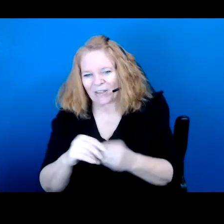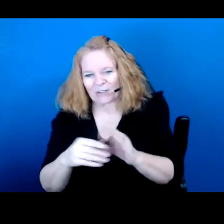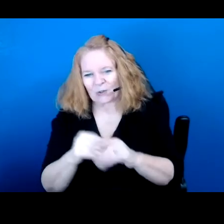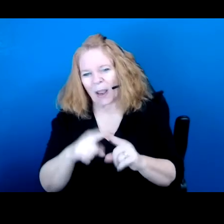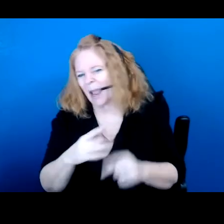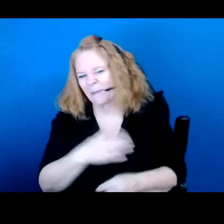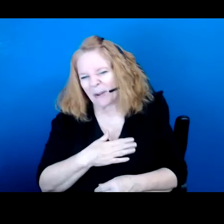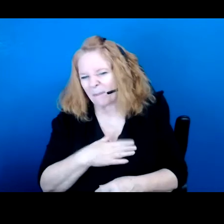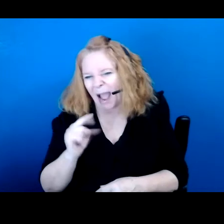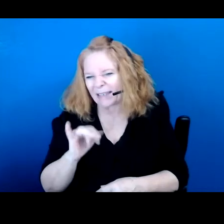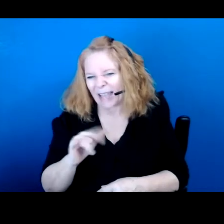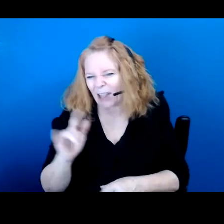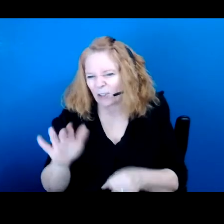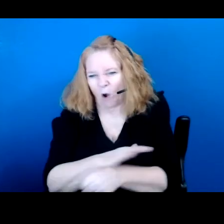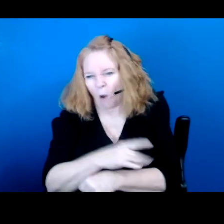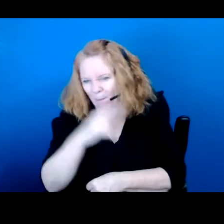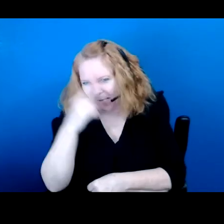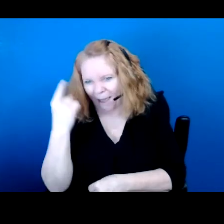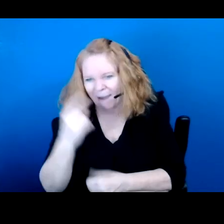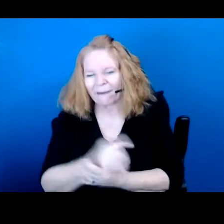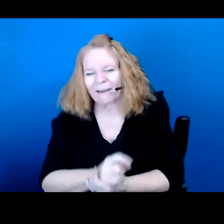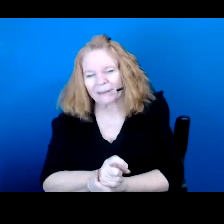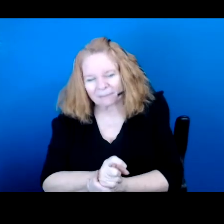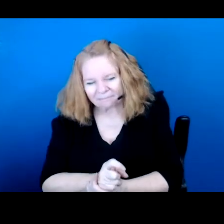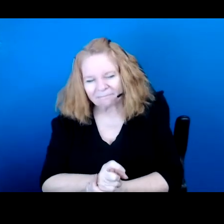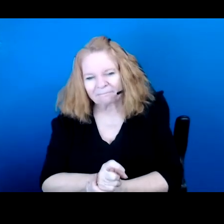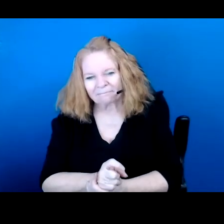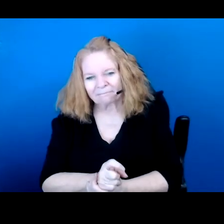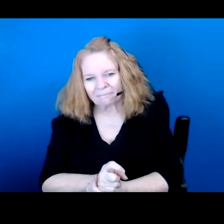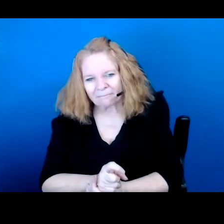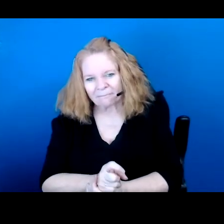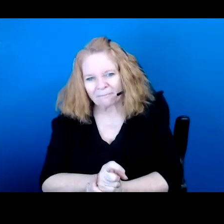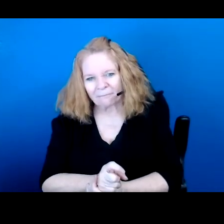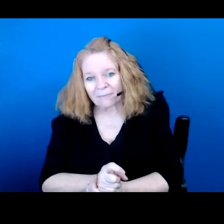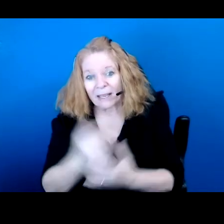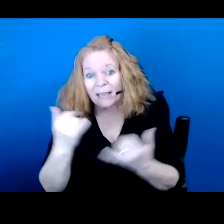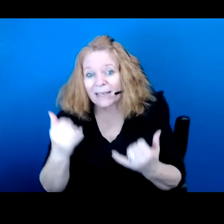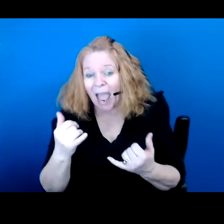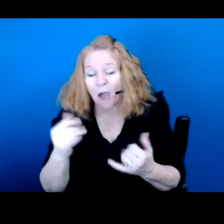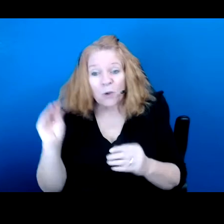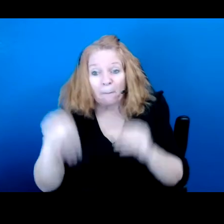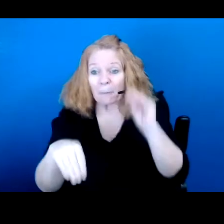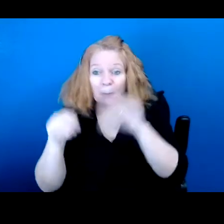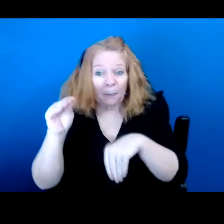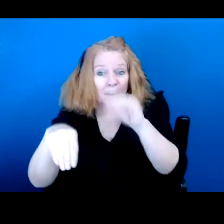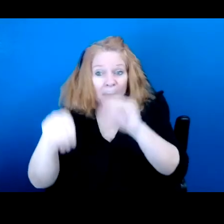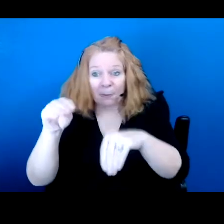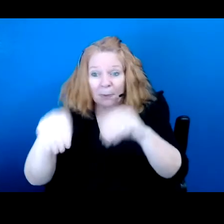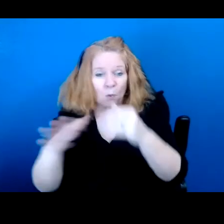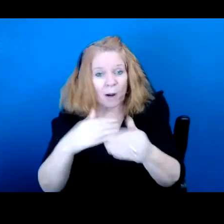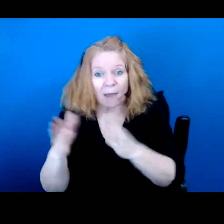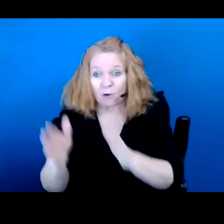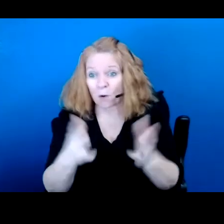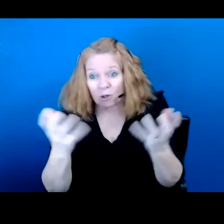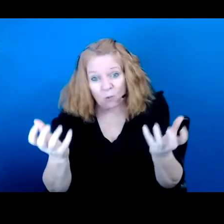en la historia la colita del gatito es blanco y negro pero en esta ocasión le